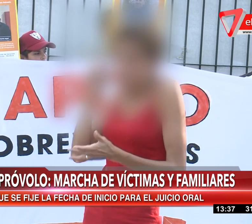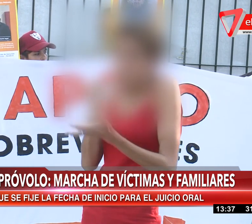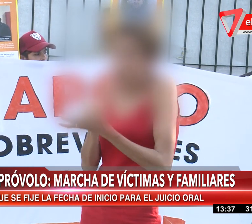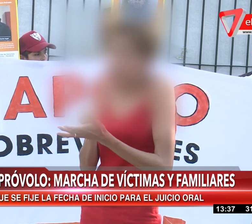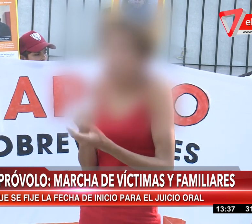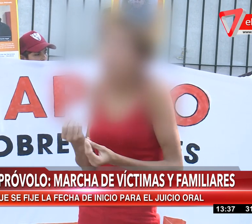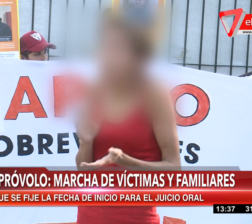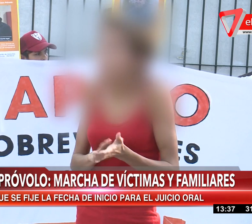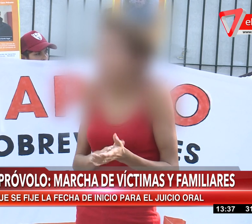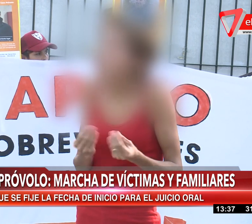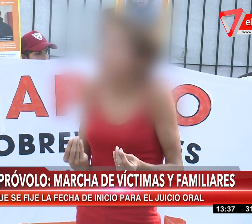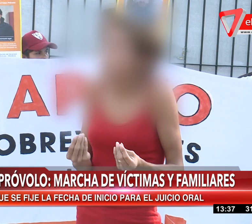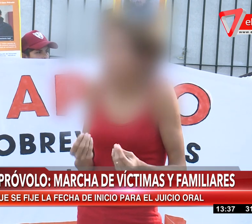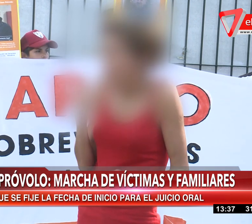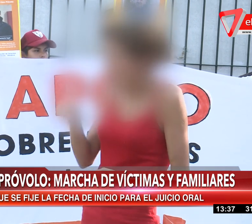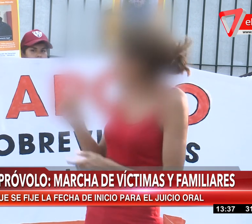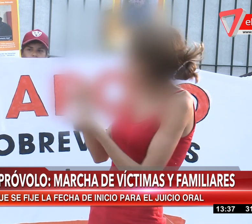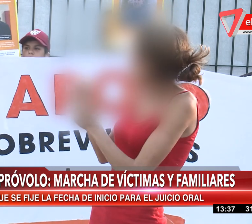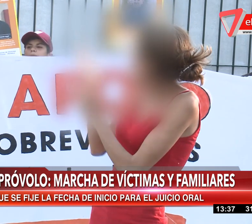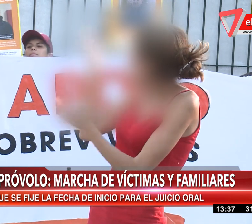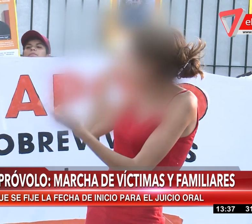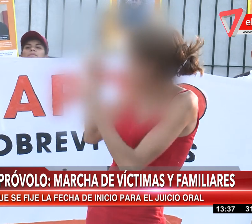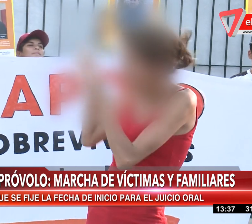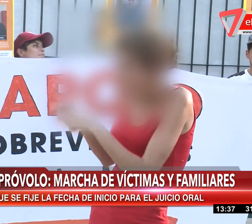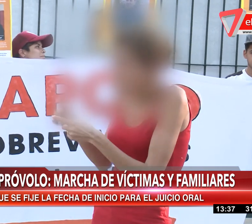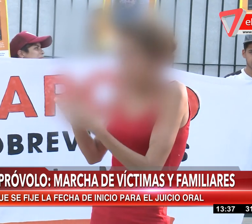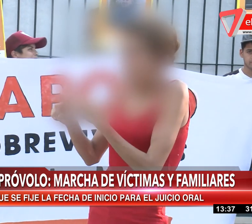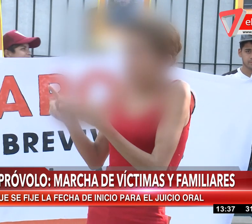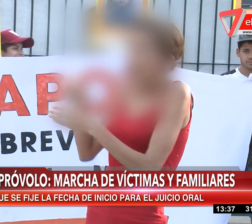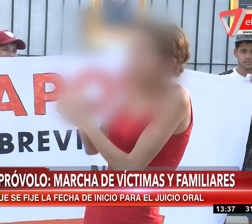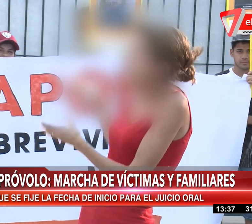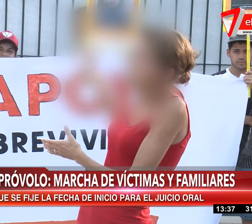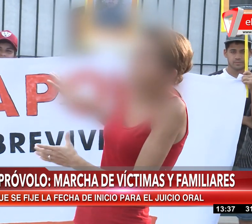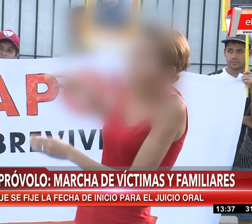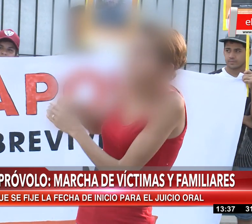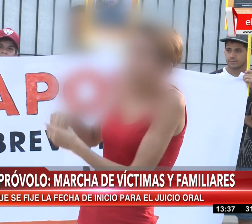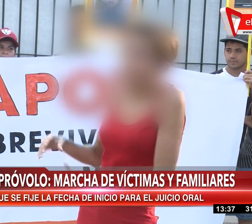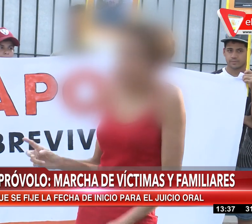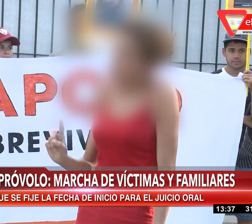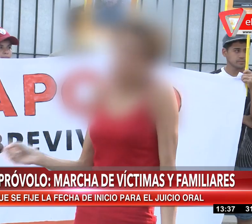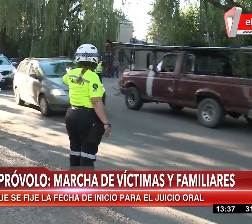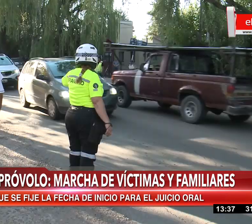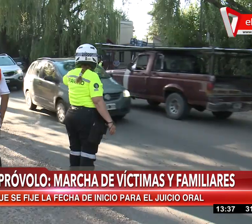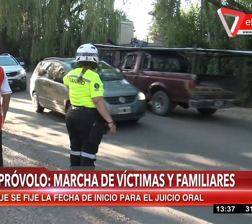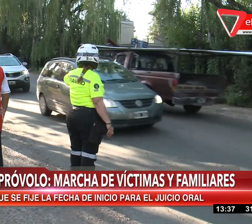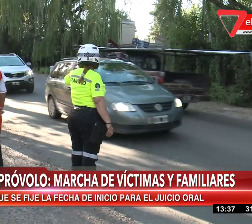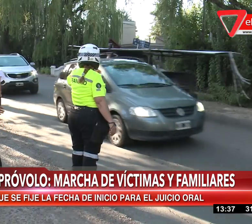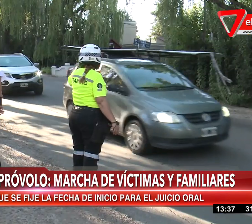algunas declaraciones que vayan a ver si es cierto que lo que nosotros hemos declarado es así, cuando vengan a comprobar